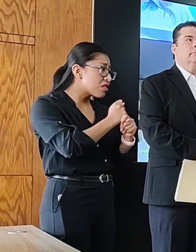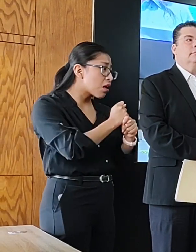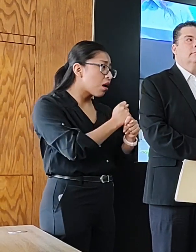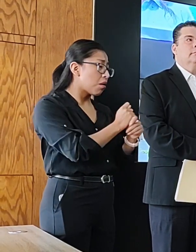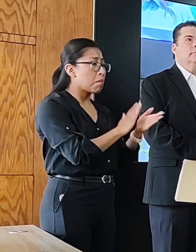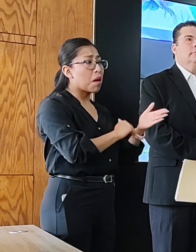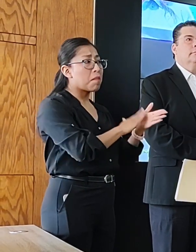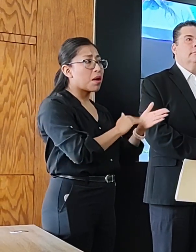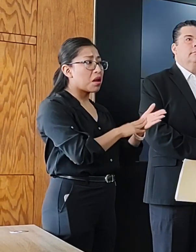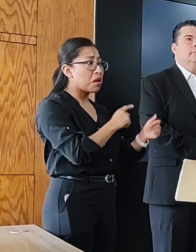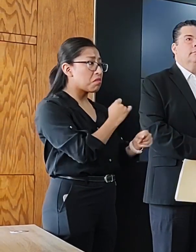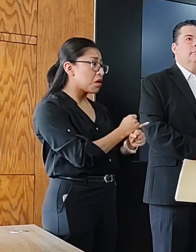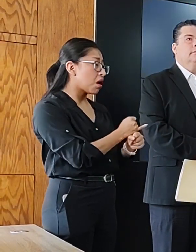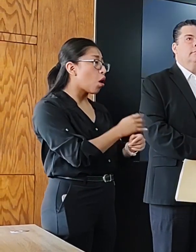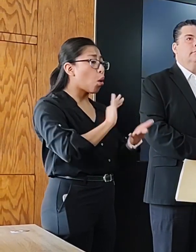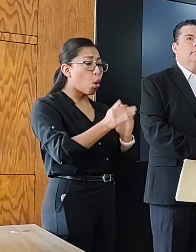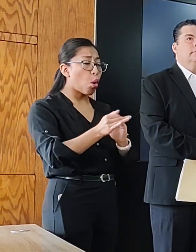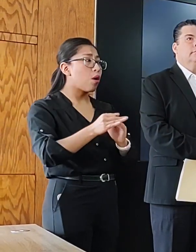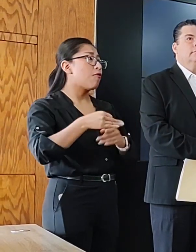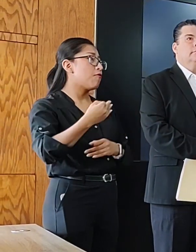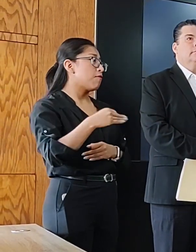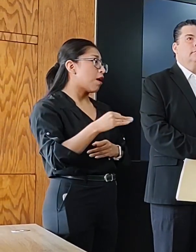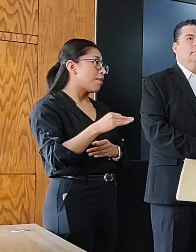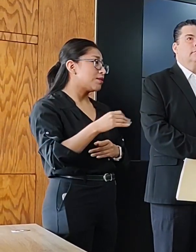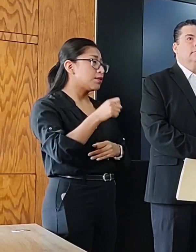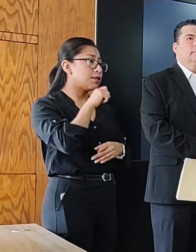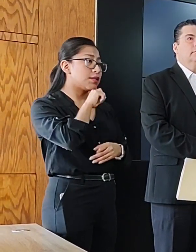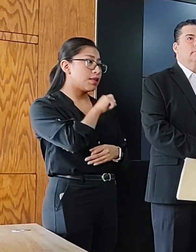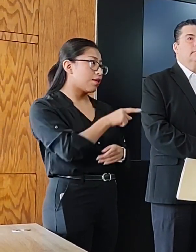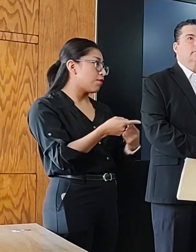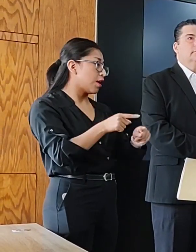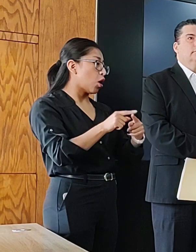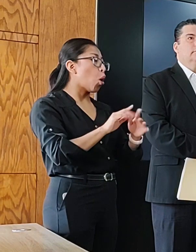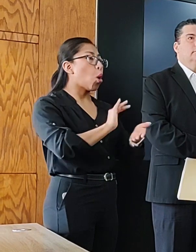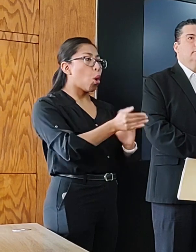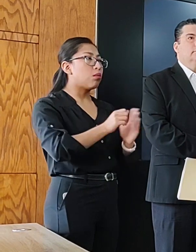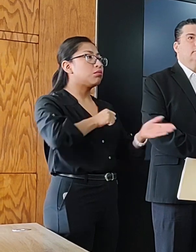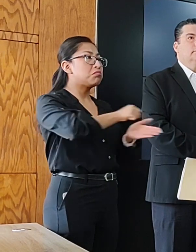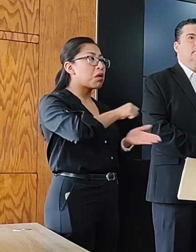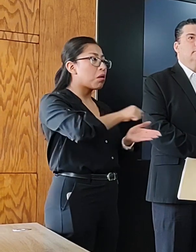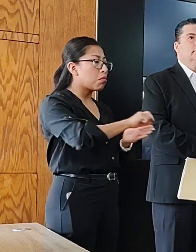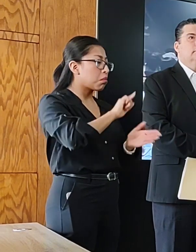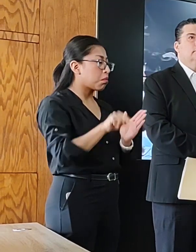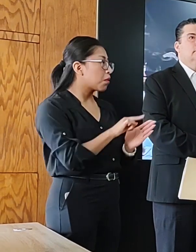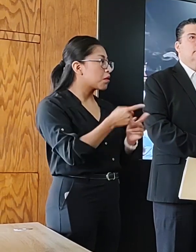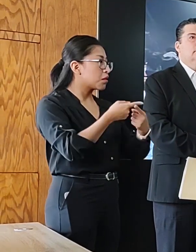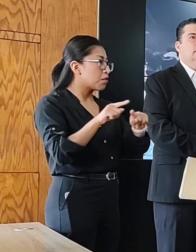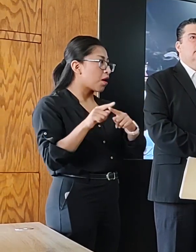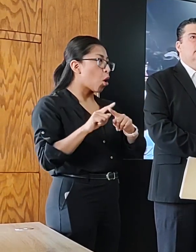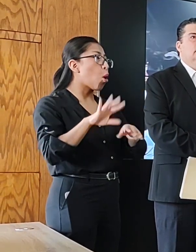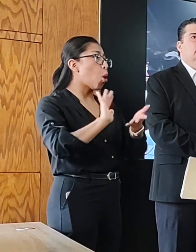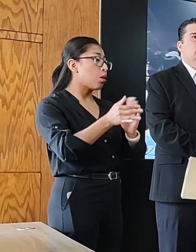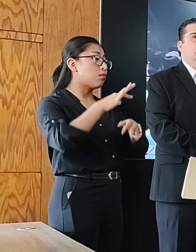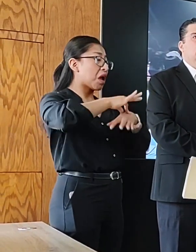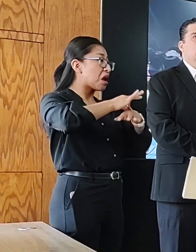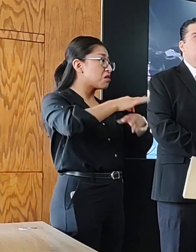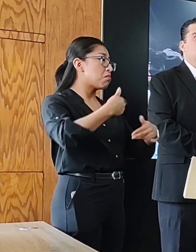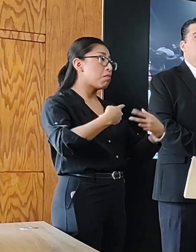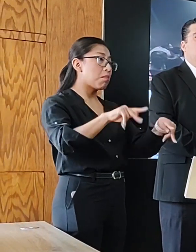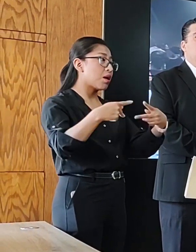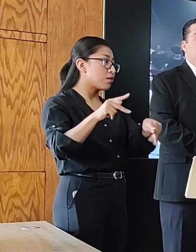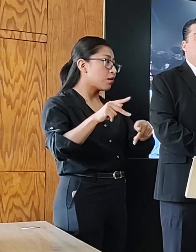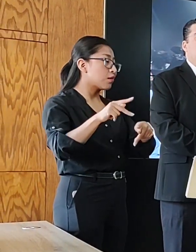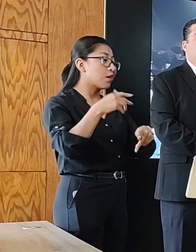papelería o una farmacia, hasta quienes tienen una lavandería o una carnicería. Estamos